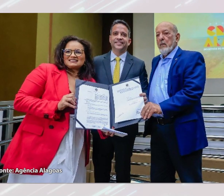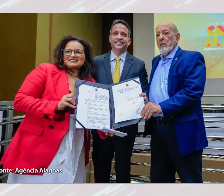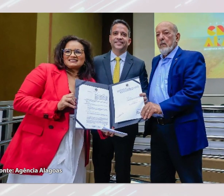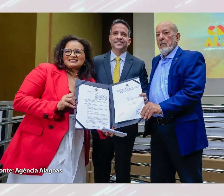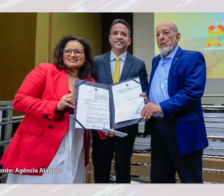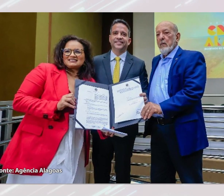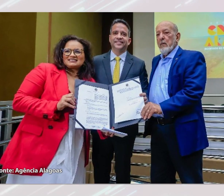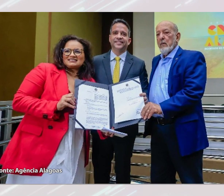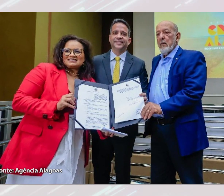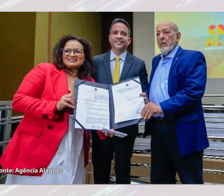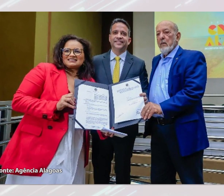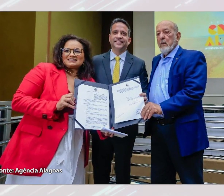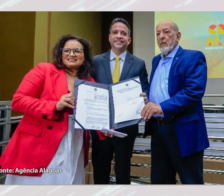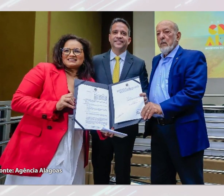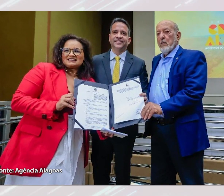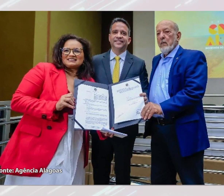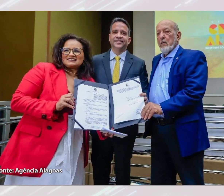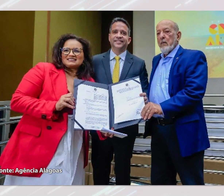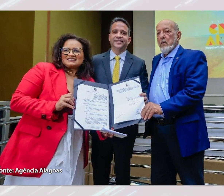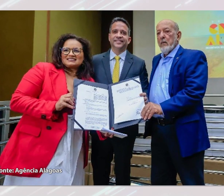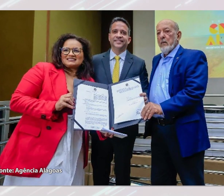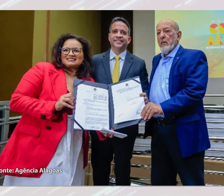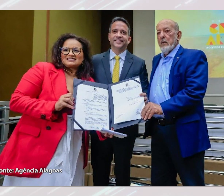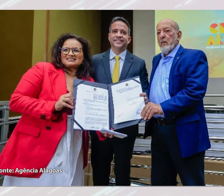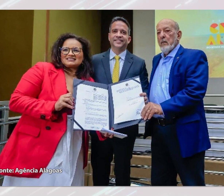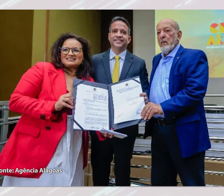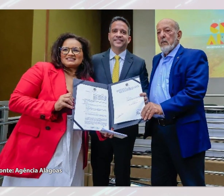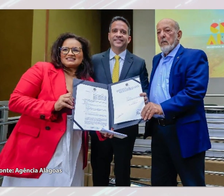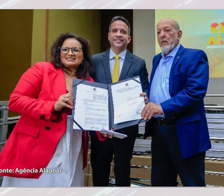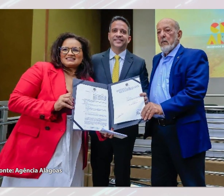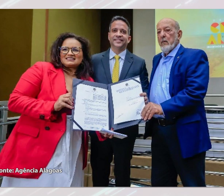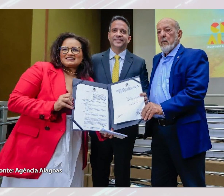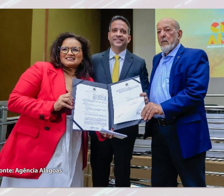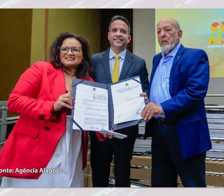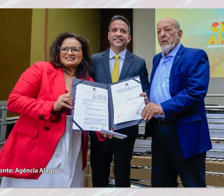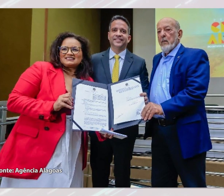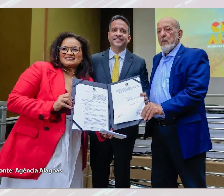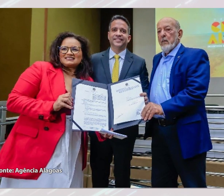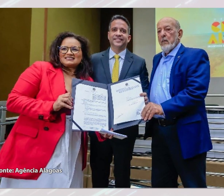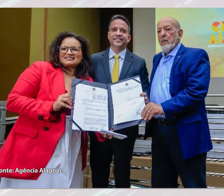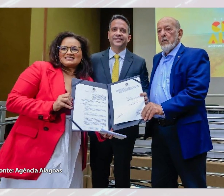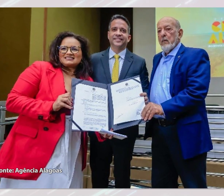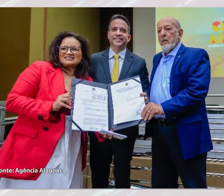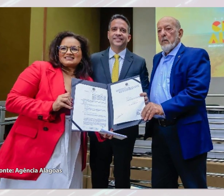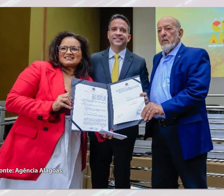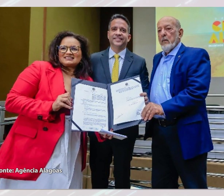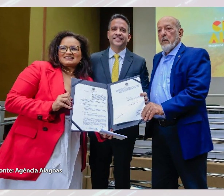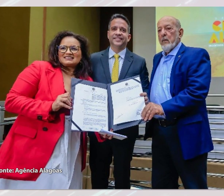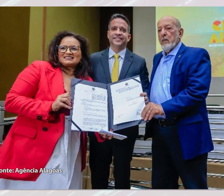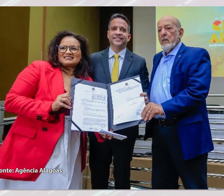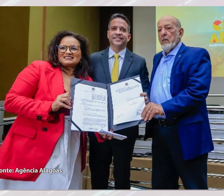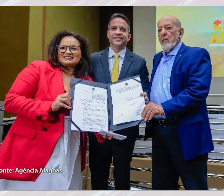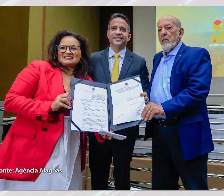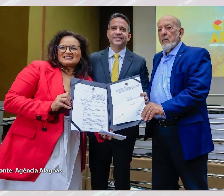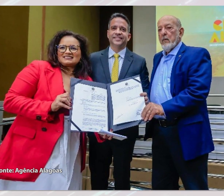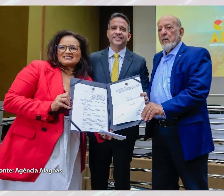empresas da economia Alagoana A novidade é que o limite da receita bruta acumulada nos últimos 12 meses para